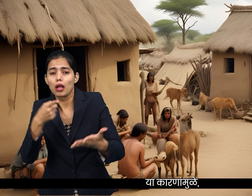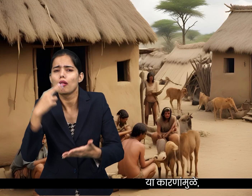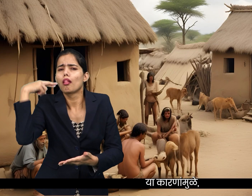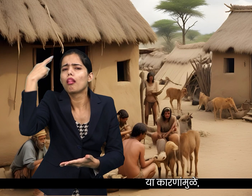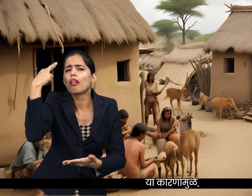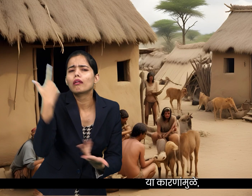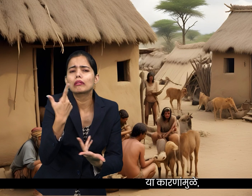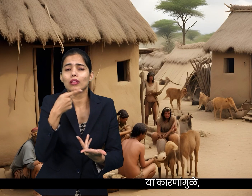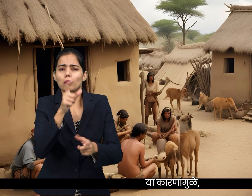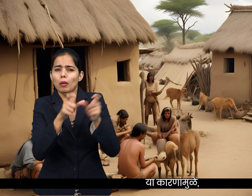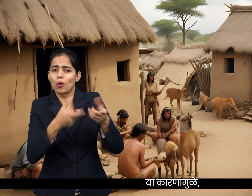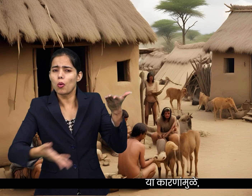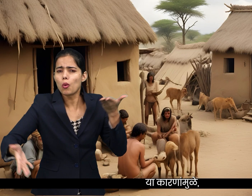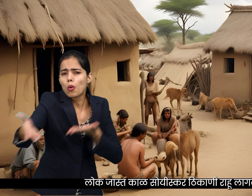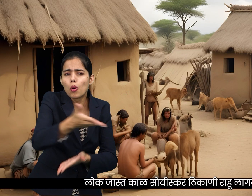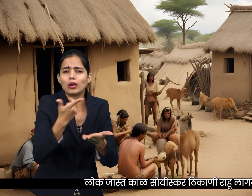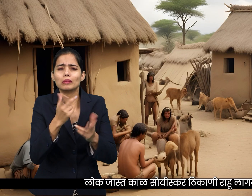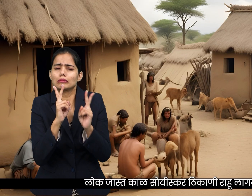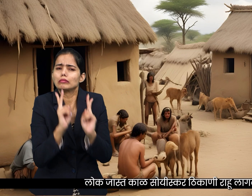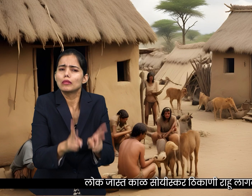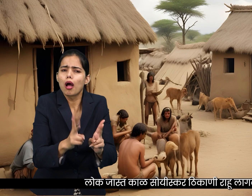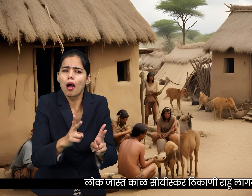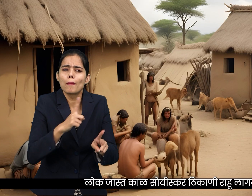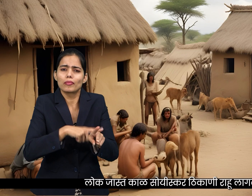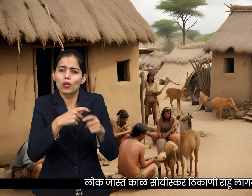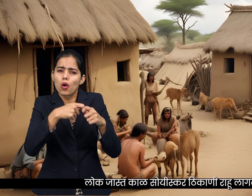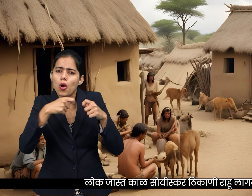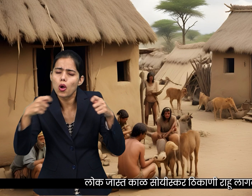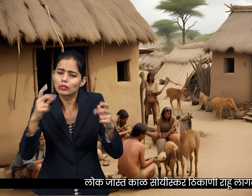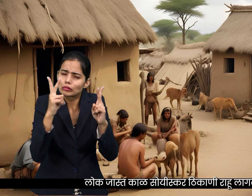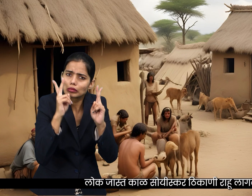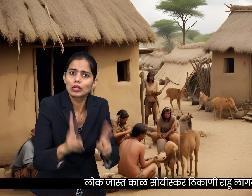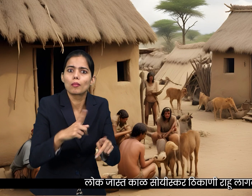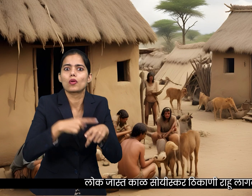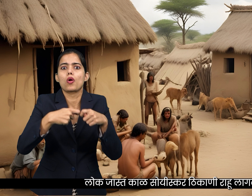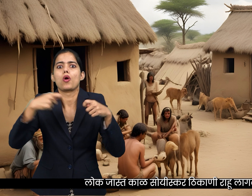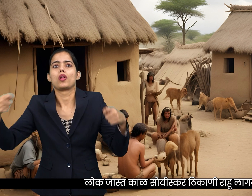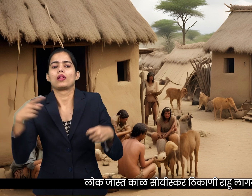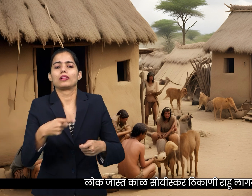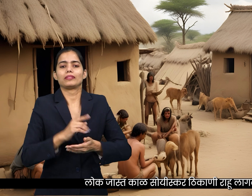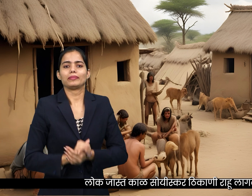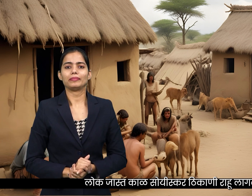या कारणामुळे लोक जास्त काळ सोयीस्कर ठिकाणी राहू लागले.